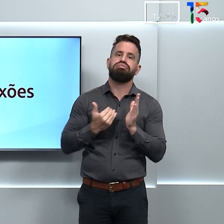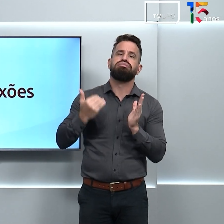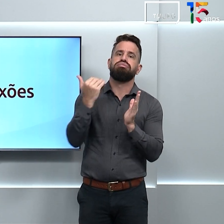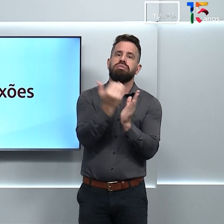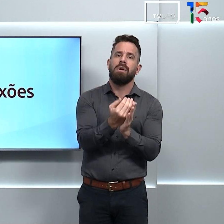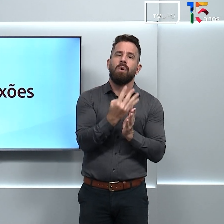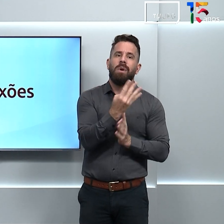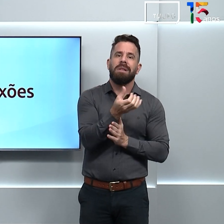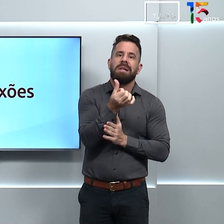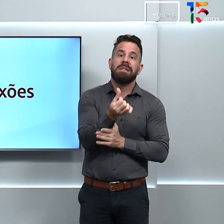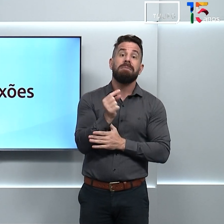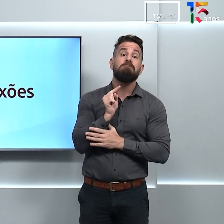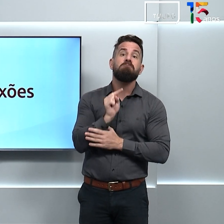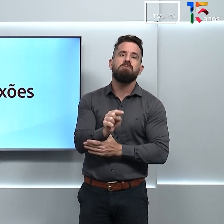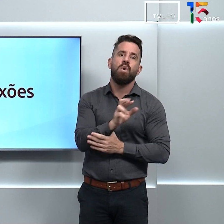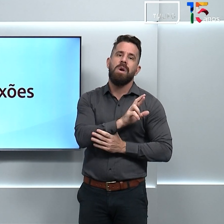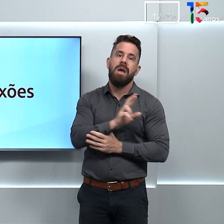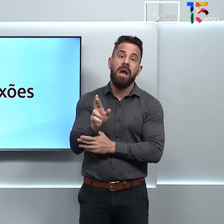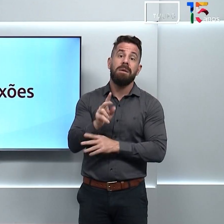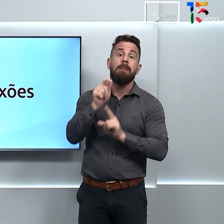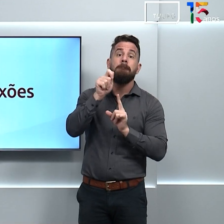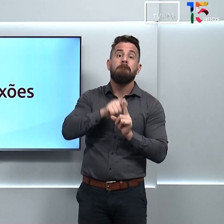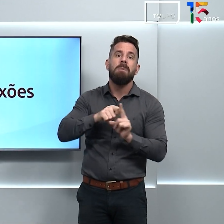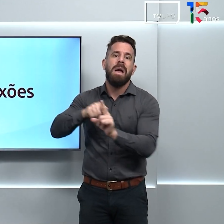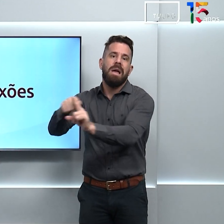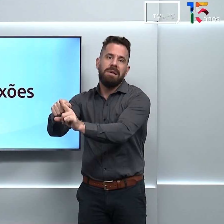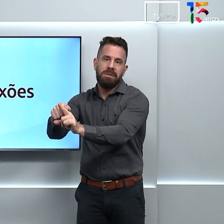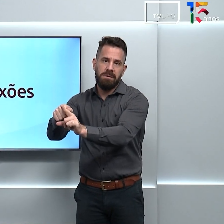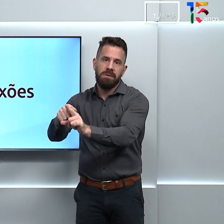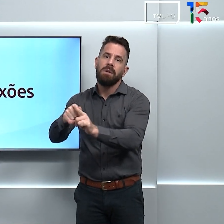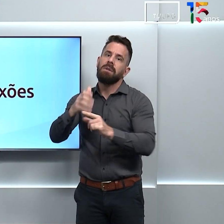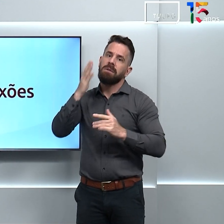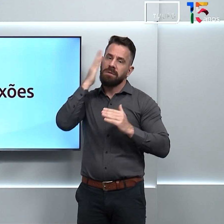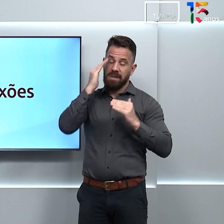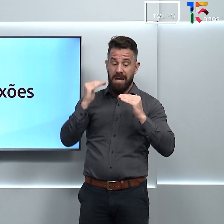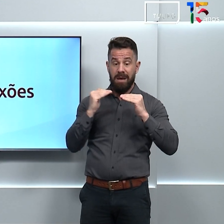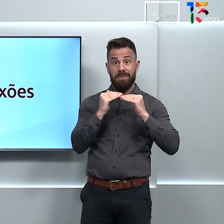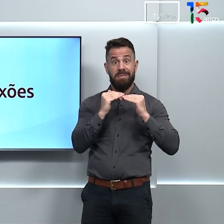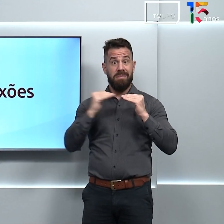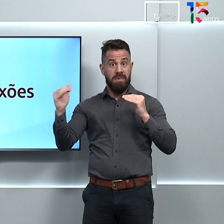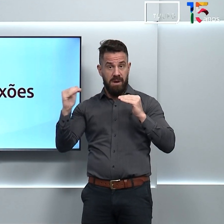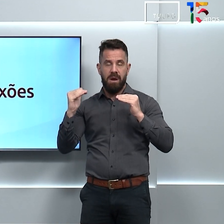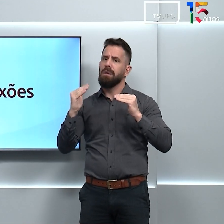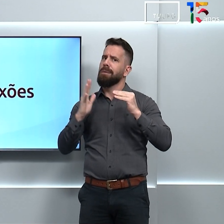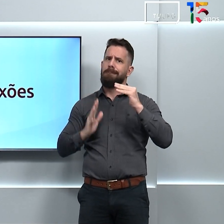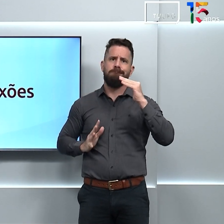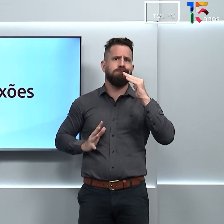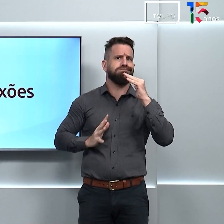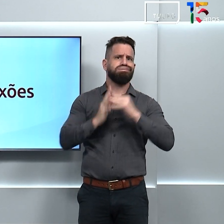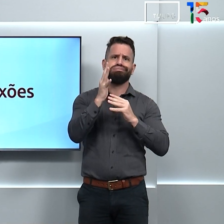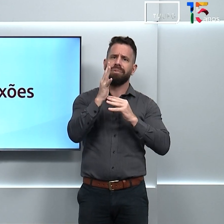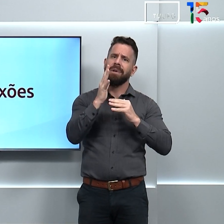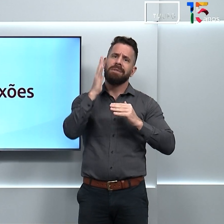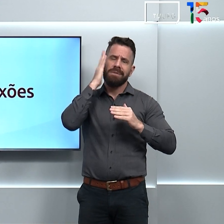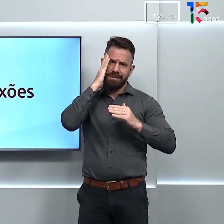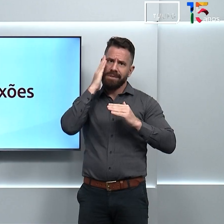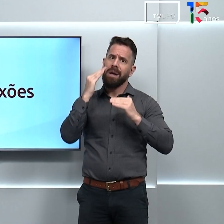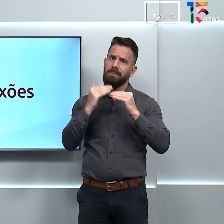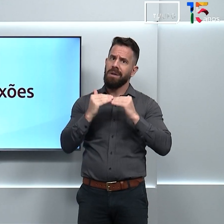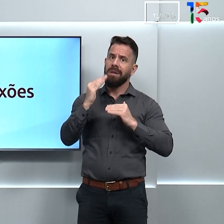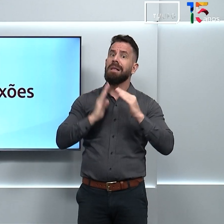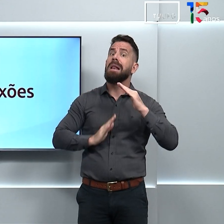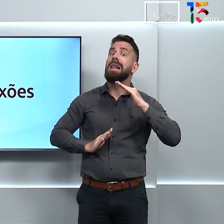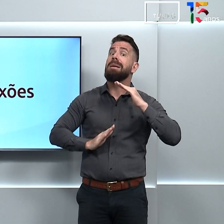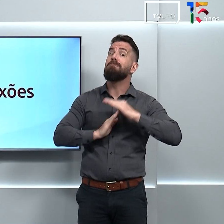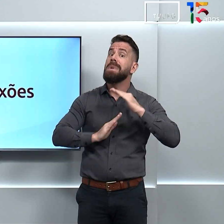mil por mês. Isso ultrapassa o teto do funcionalismo público, que é o limite que um servidor pode receber aqui no